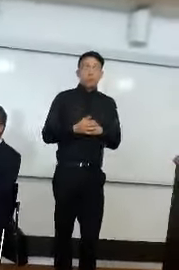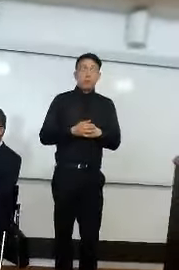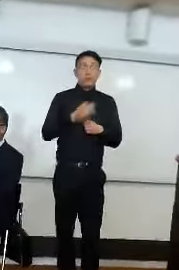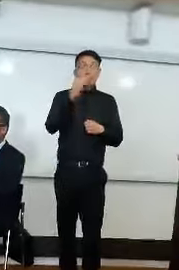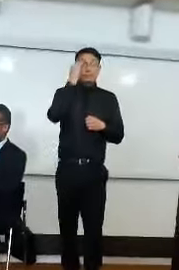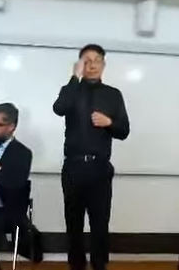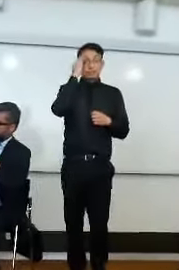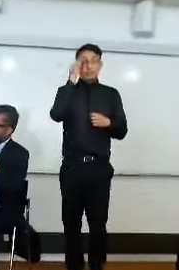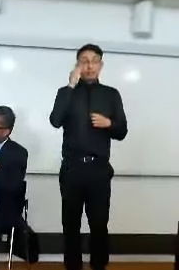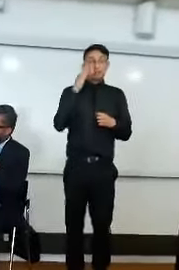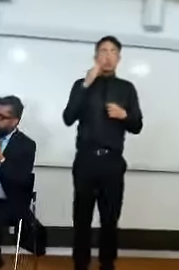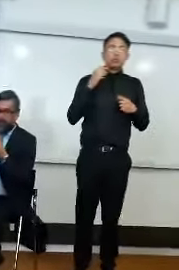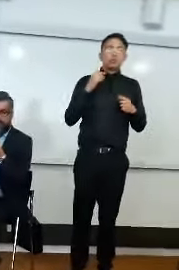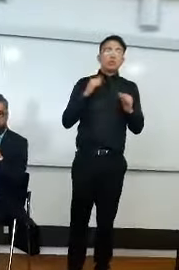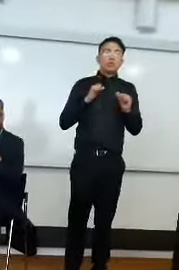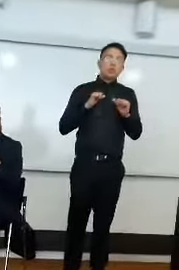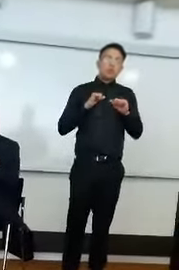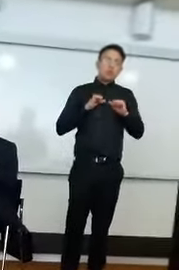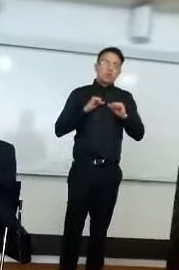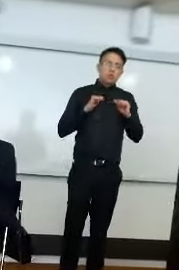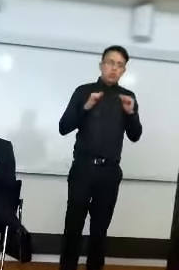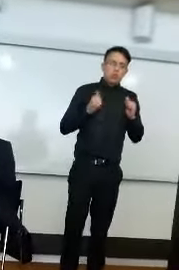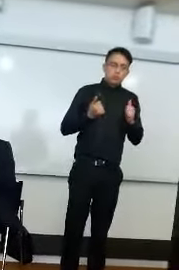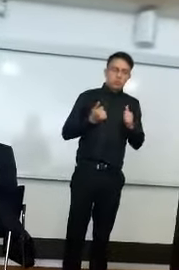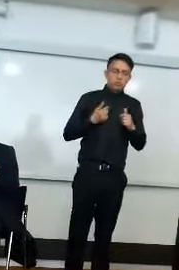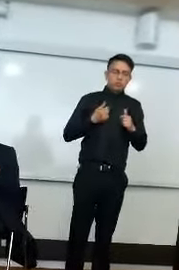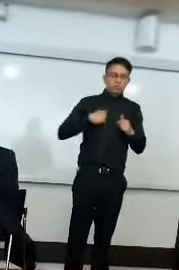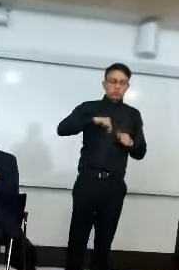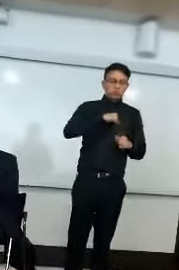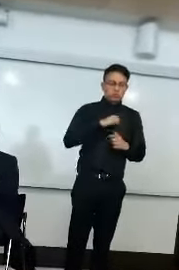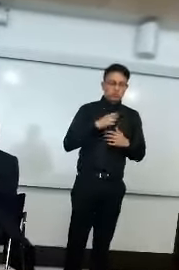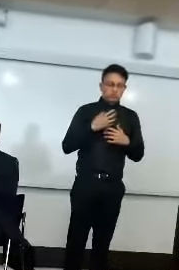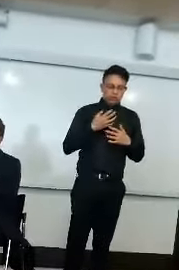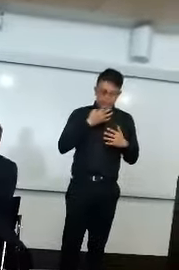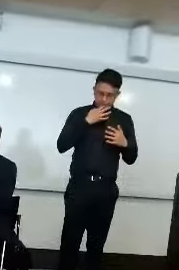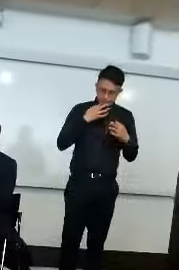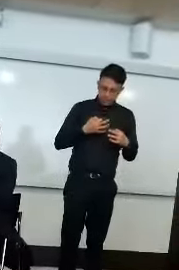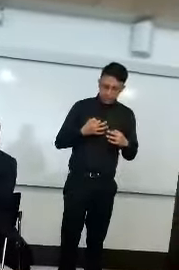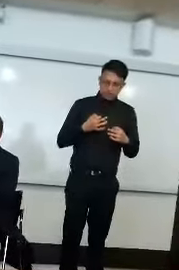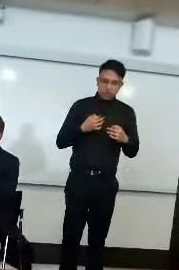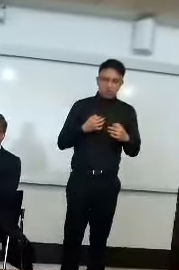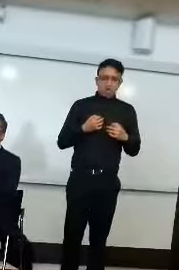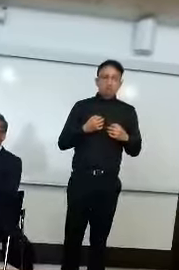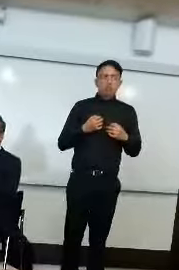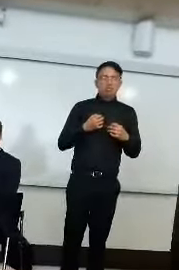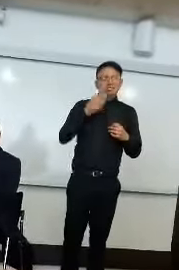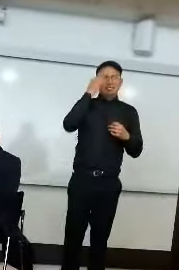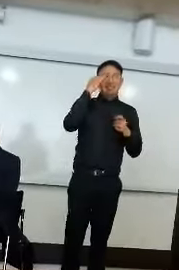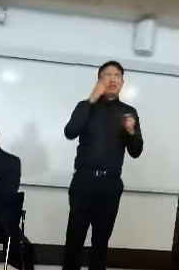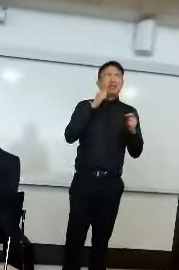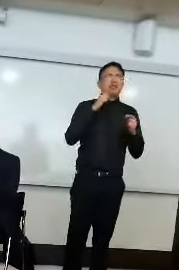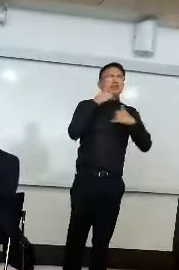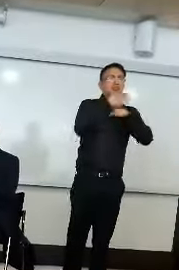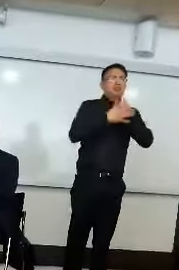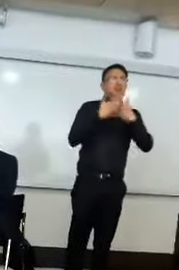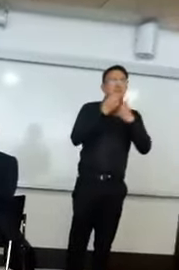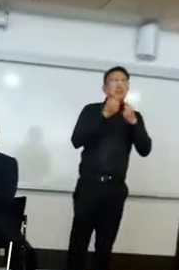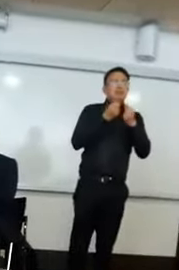somos honestos en el hecho de decir, bueno, esto implica en un país tan diverso, tan heterogéneo, tan complejo,